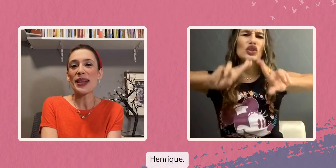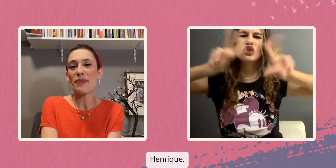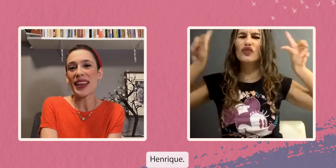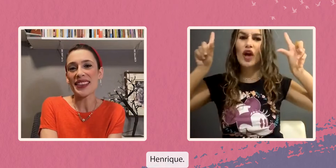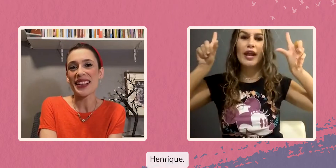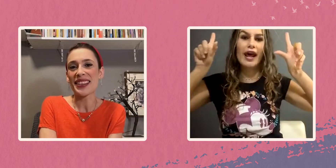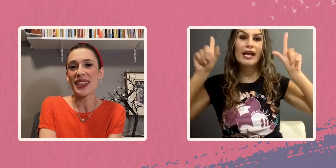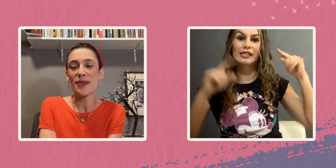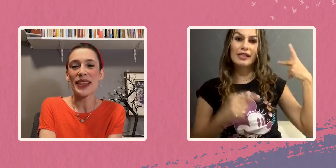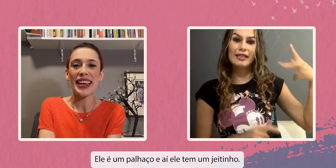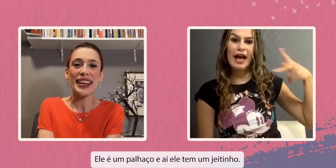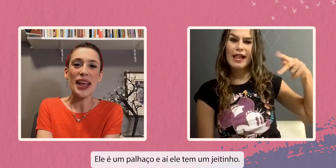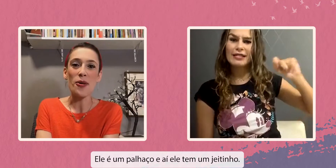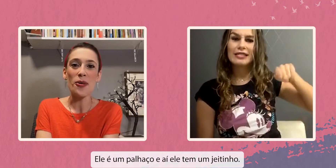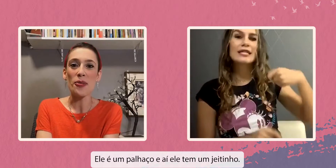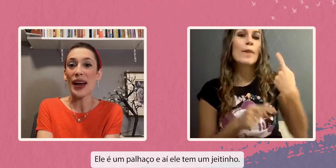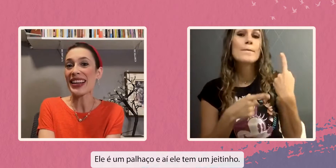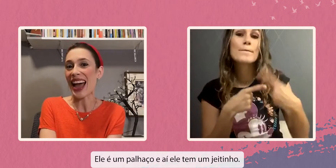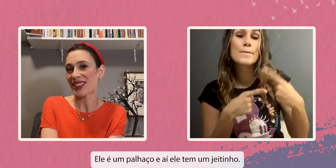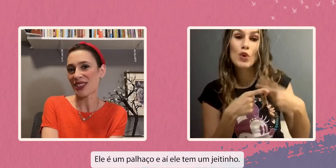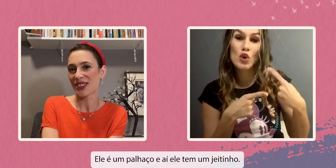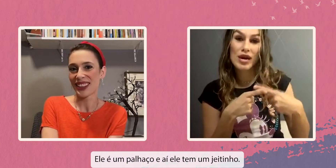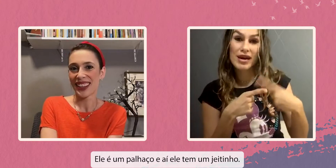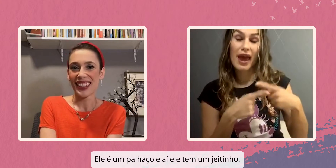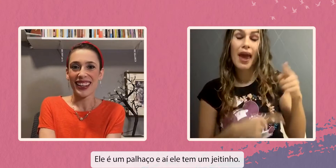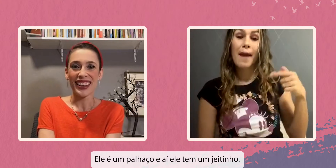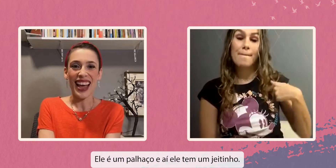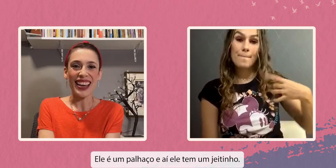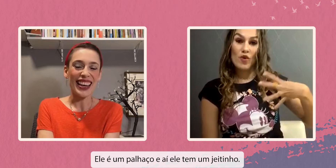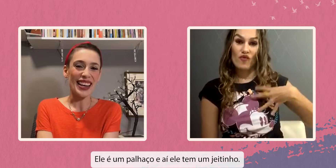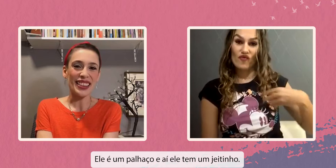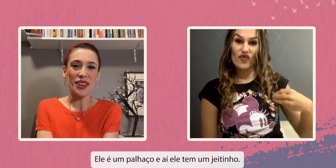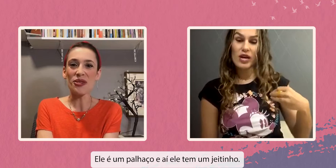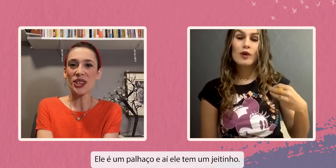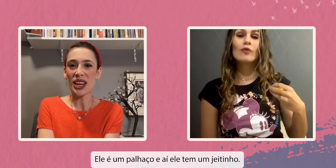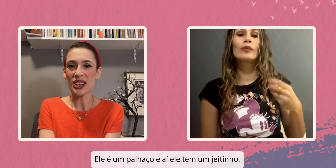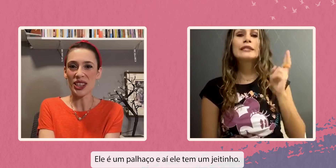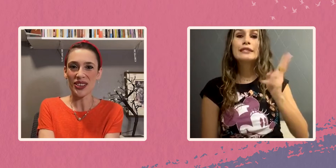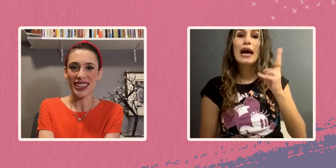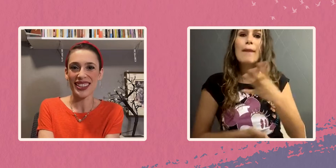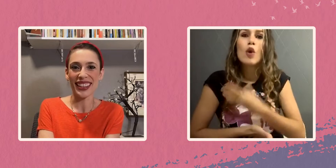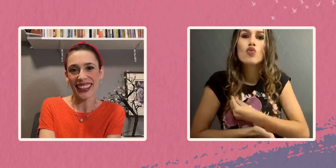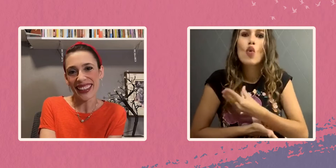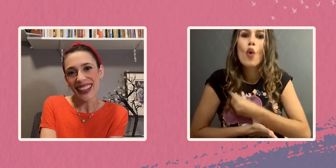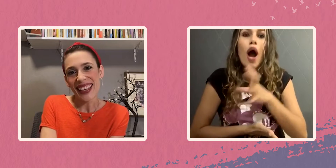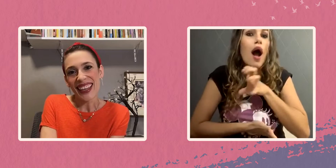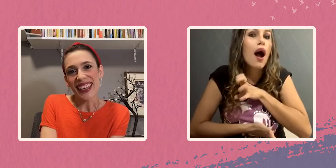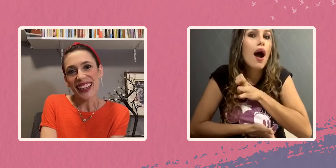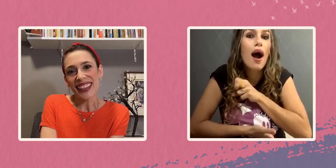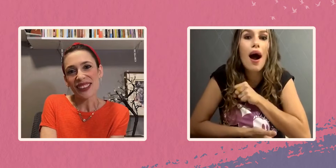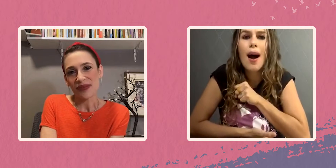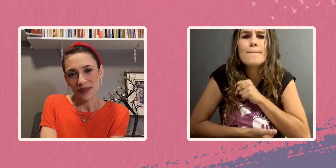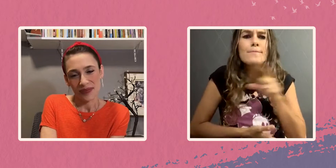Porque ele pensa sempre que ele é um palhaço. E aí ele tem um jeitinho assim.